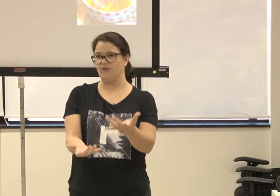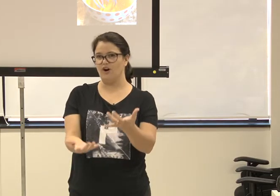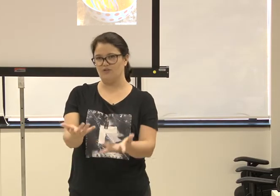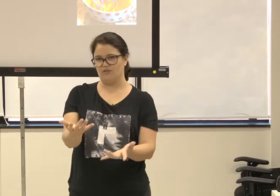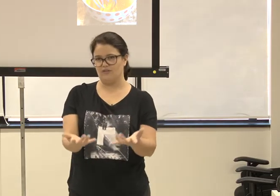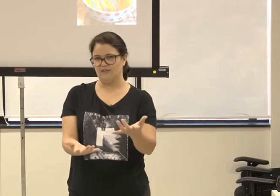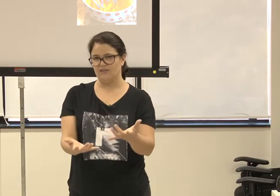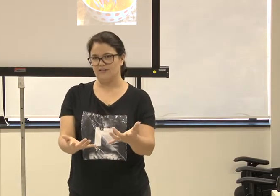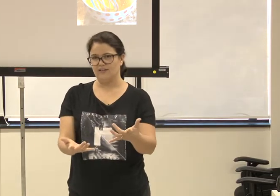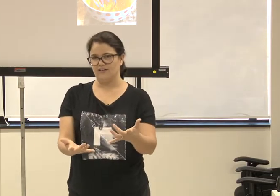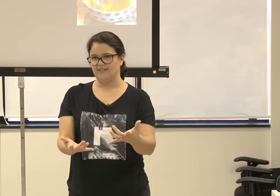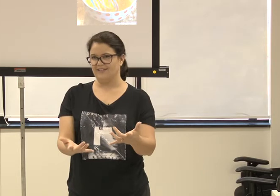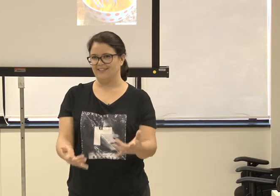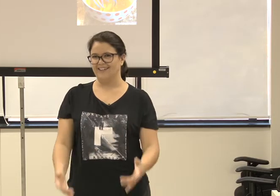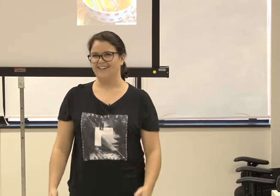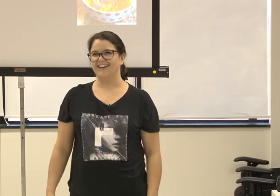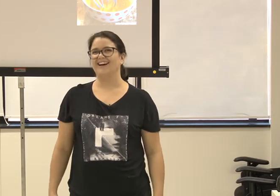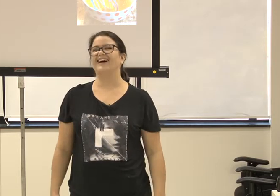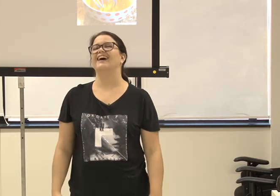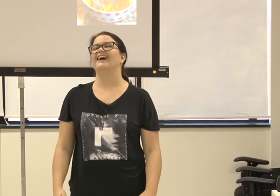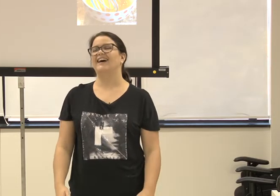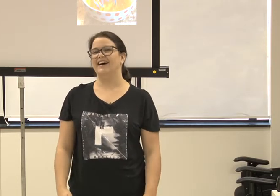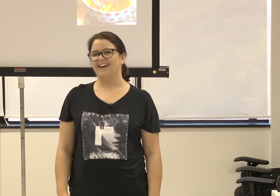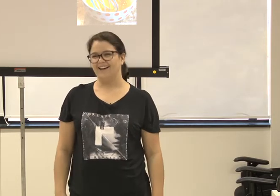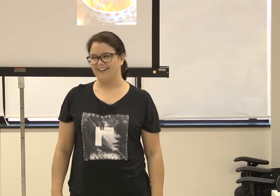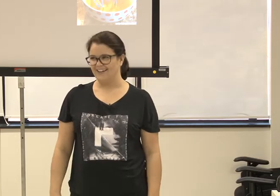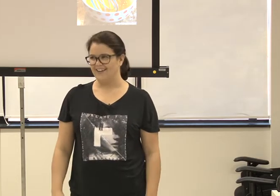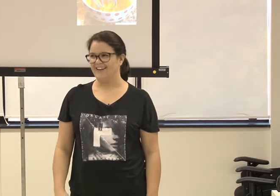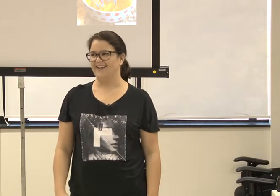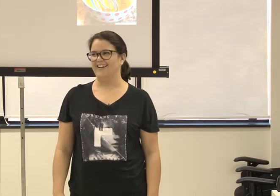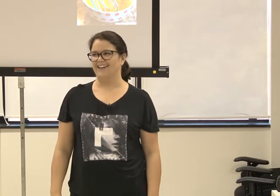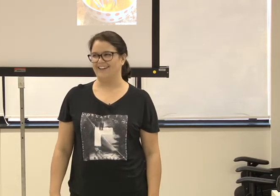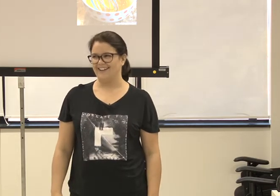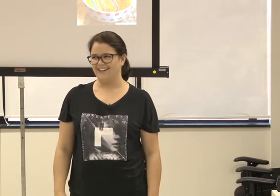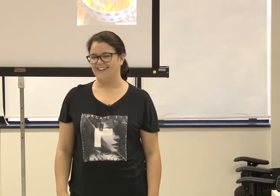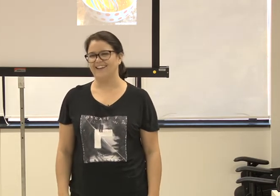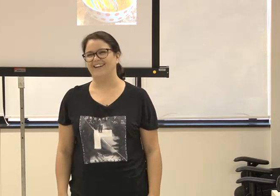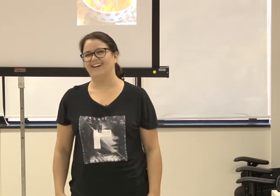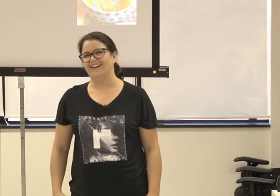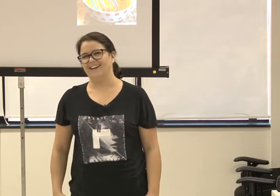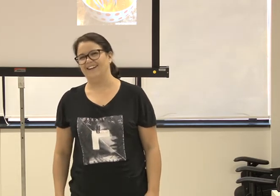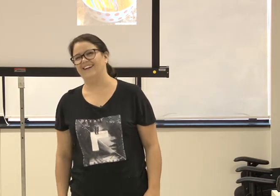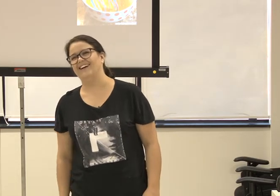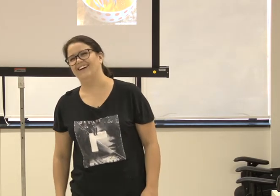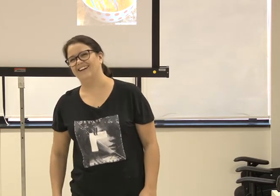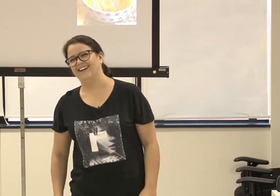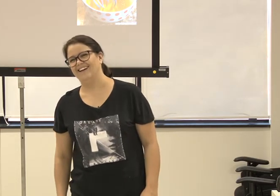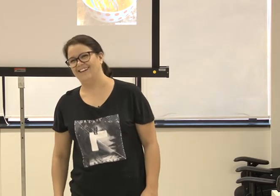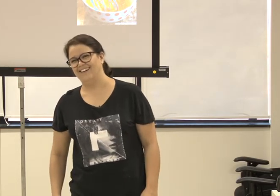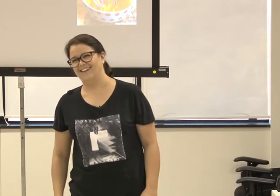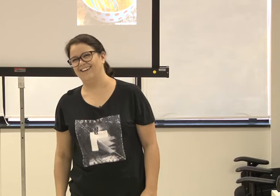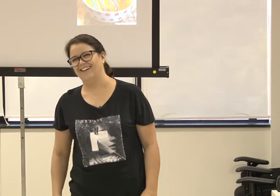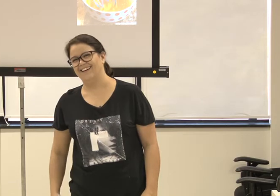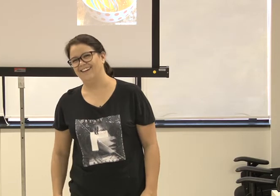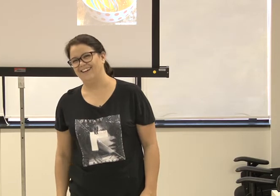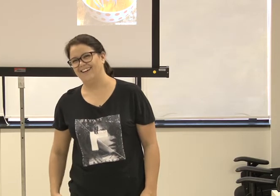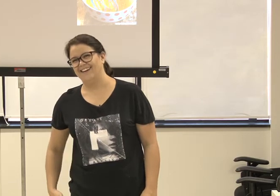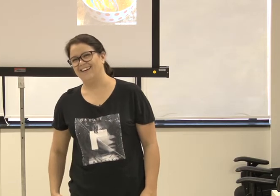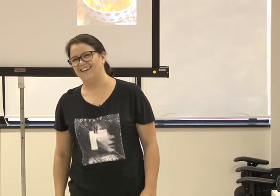fogo. Aquele cara, o negócio tem meu sobrinho, esse povo aqui, Brasília, burguesinho, não conhecia